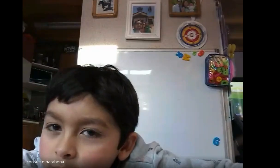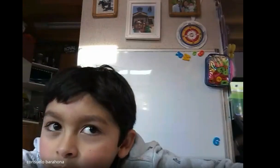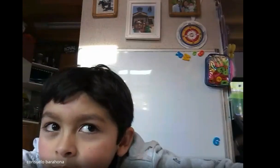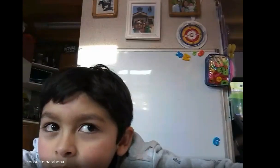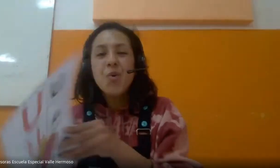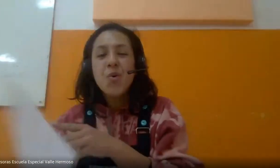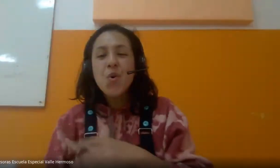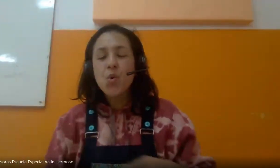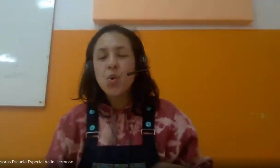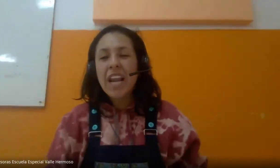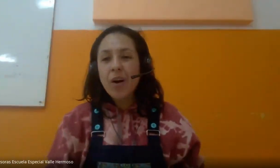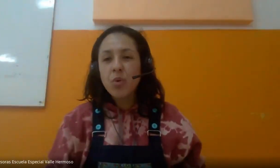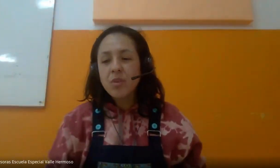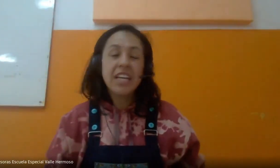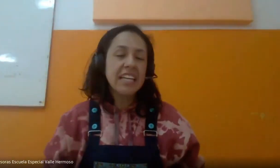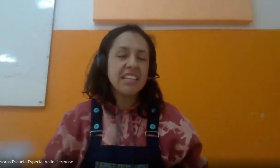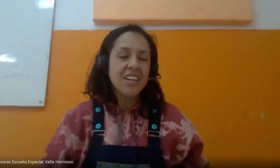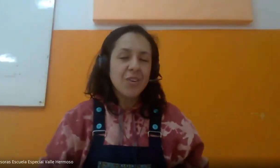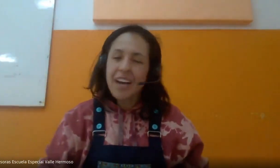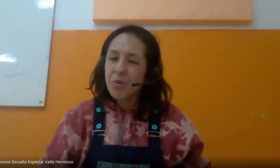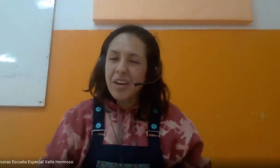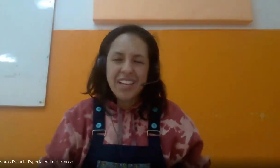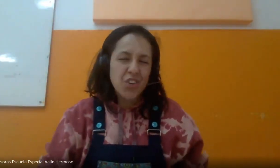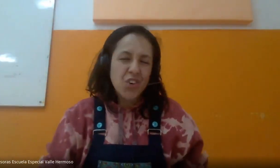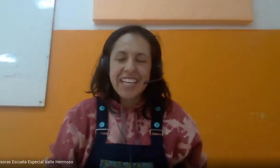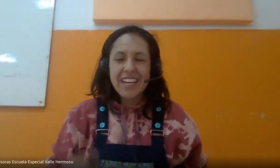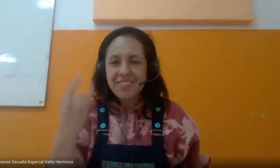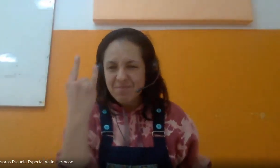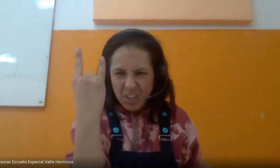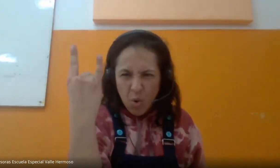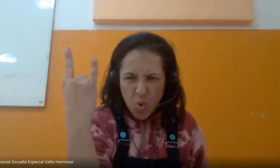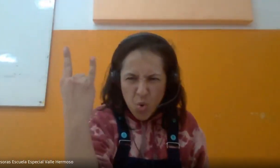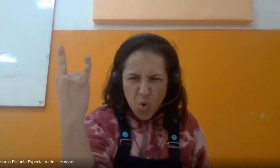La U. La U tiene estilo. La U es rockera.